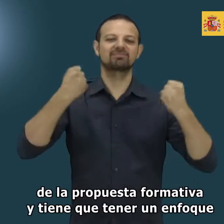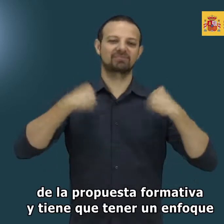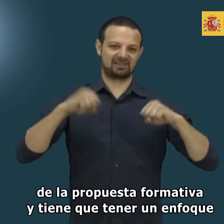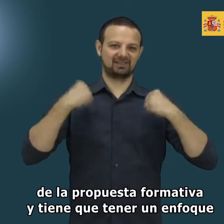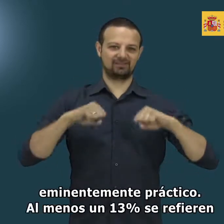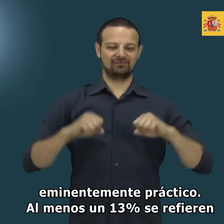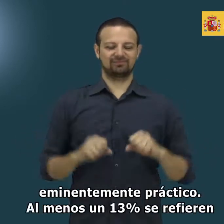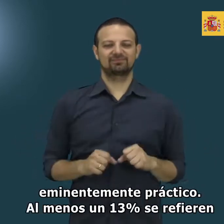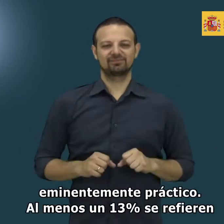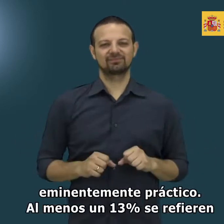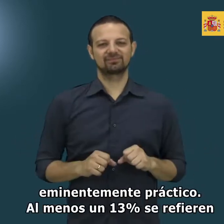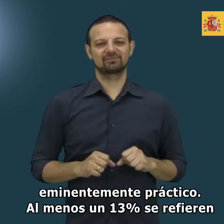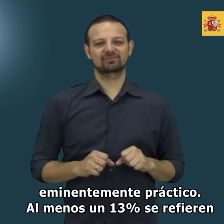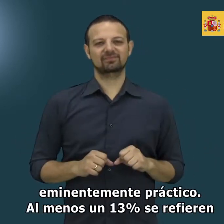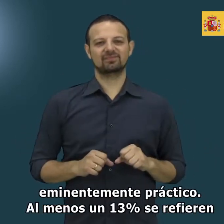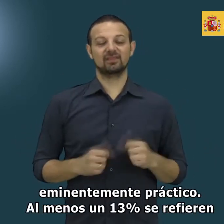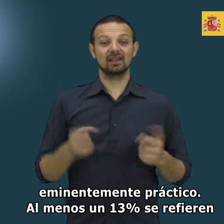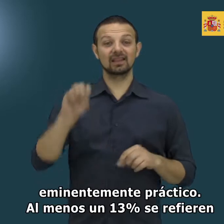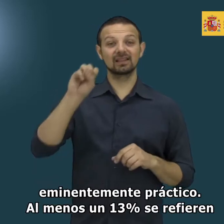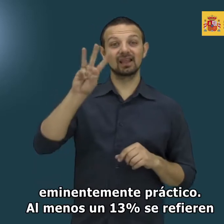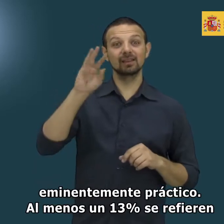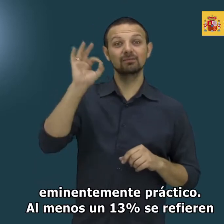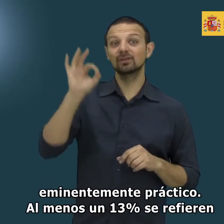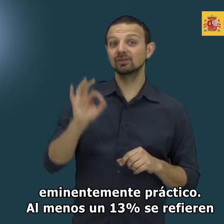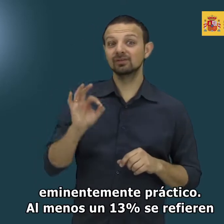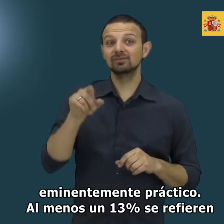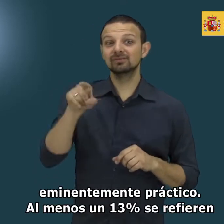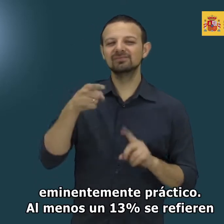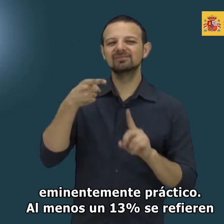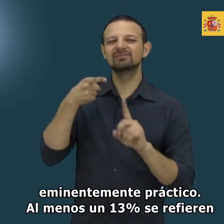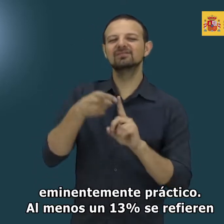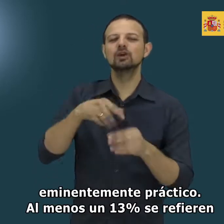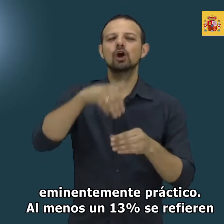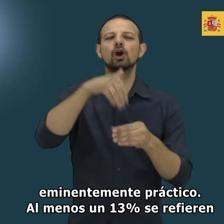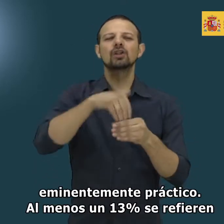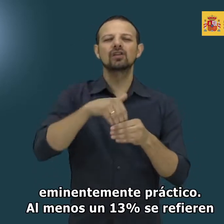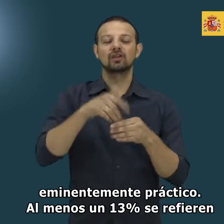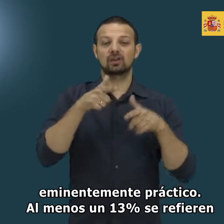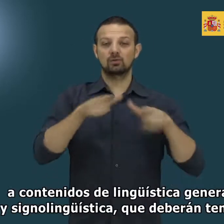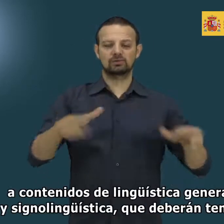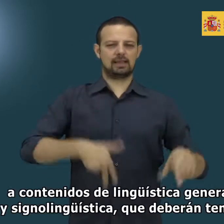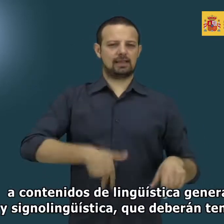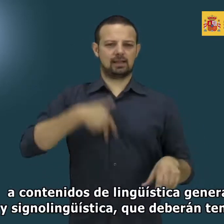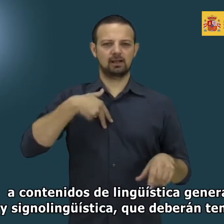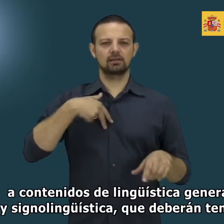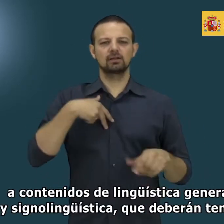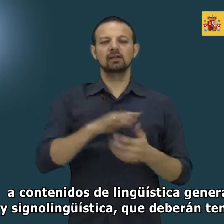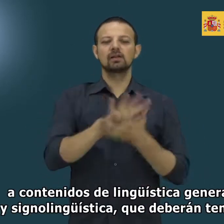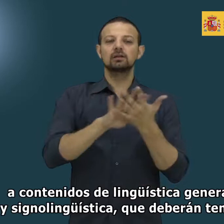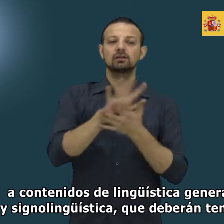enfoque eminentemente práctico. Al menos un 13% se refieren a contenidos de lingüística general y